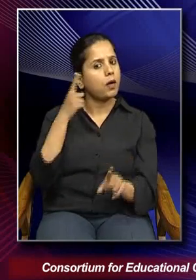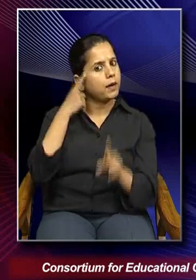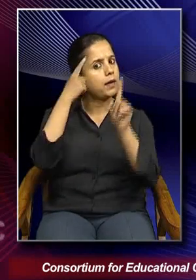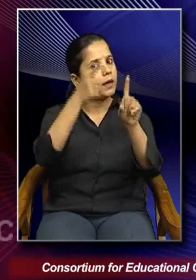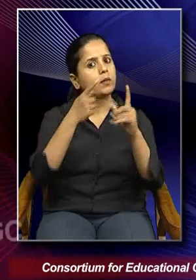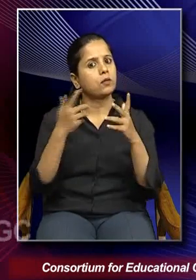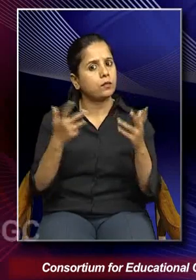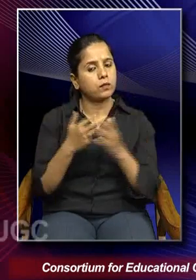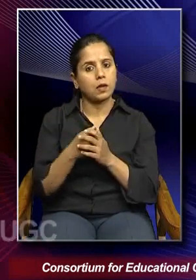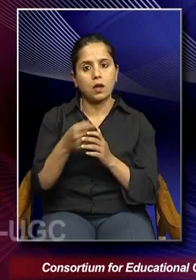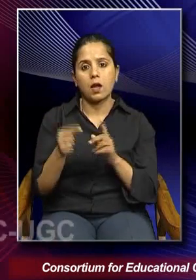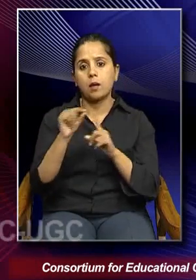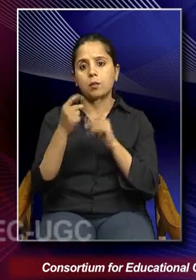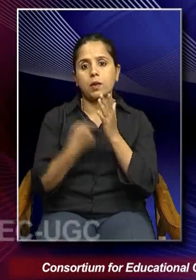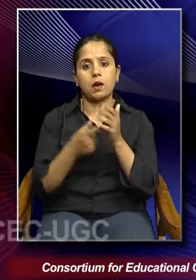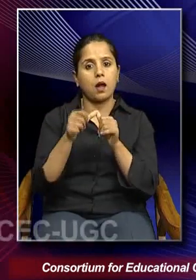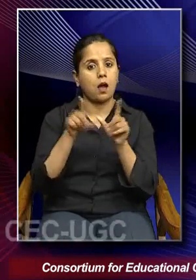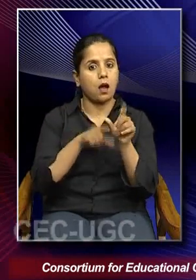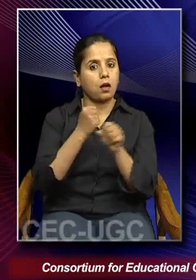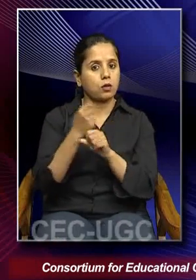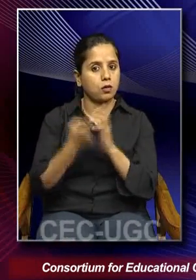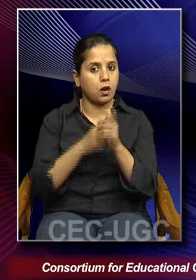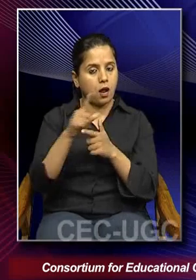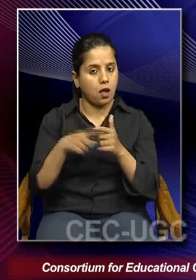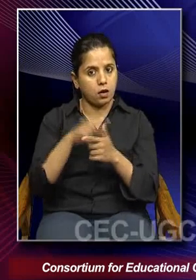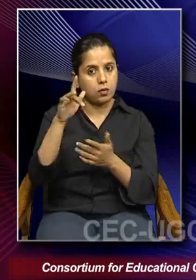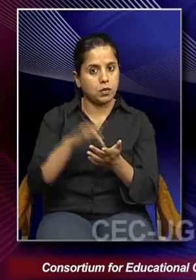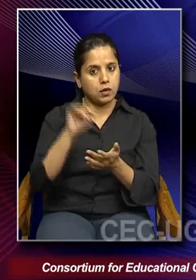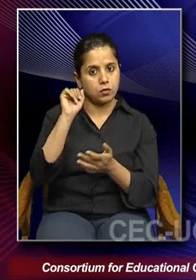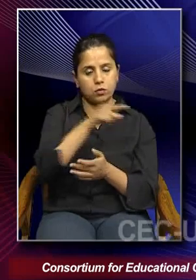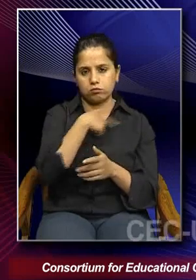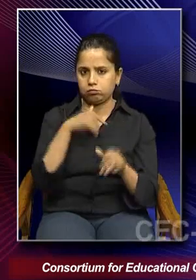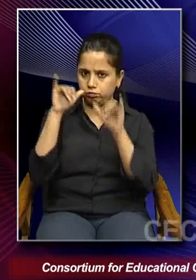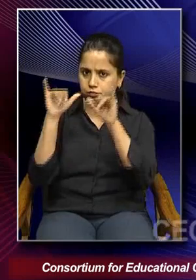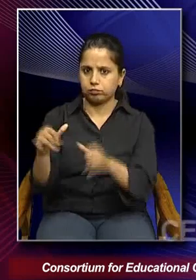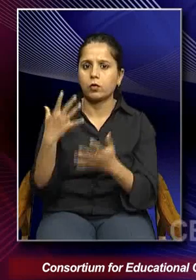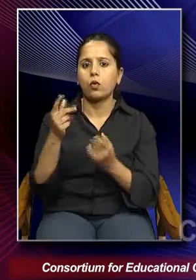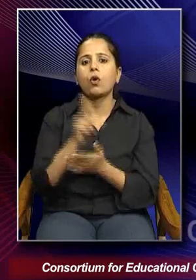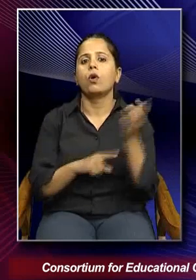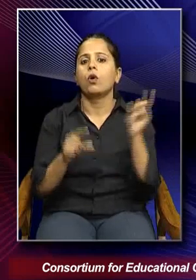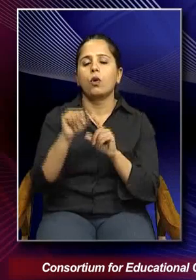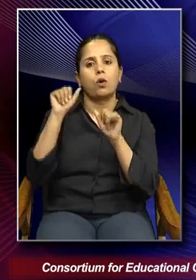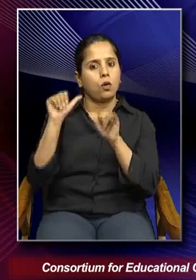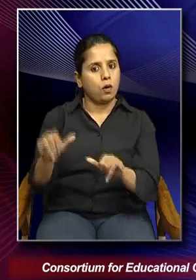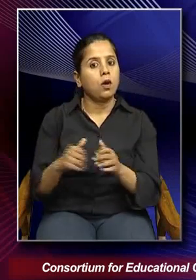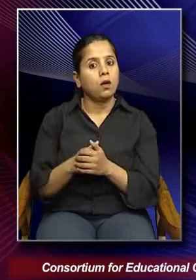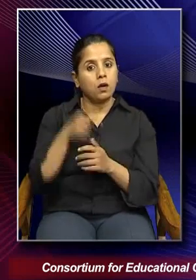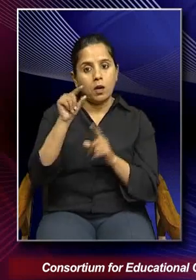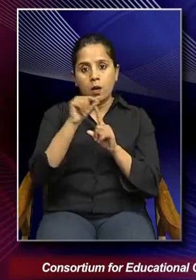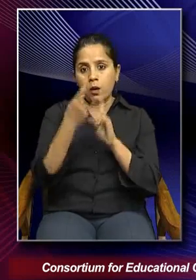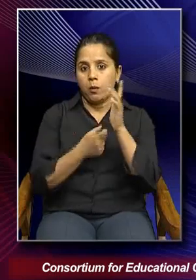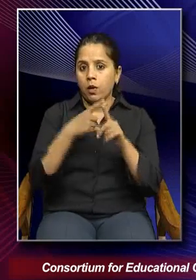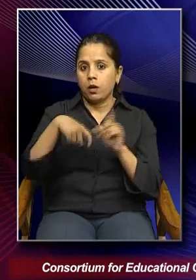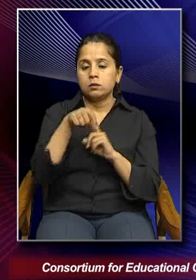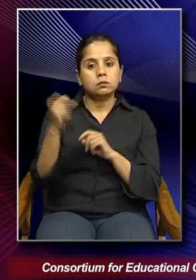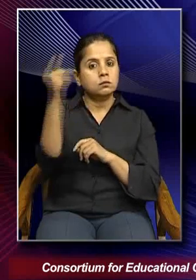की प्रयागराज यानी इलाहाबाद में वह अपना निवास स्थान बनाए और प्रतीक नमक त्रैमासिक पत्रिका